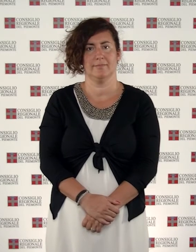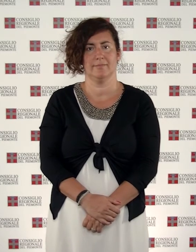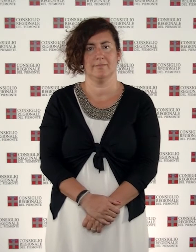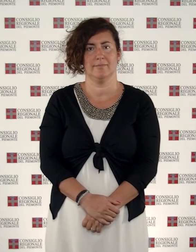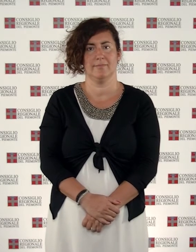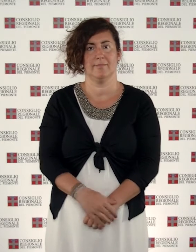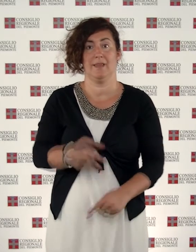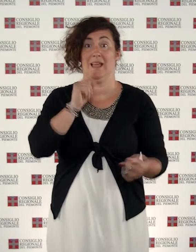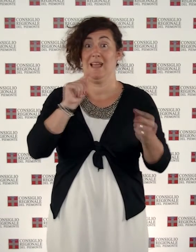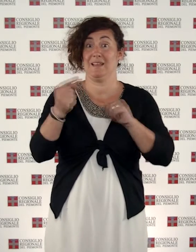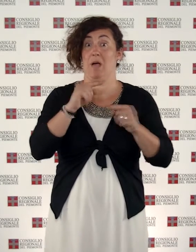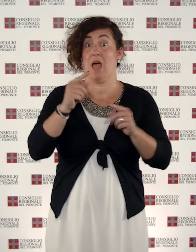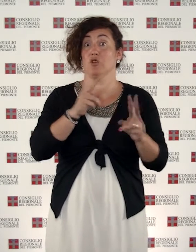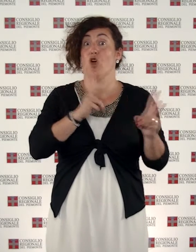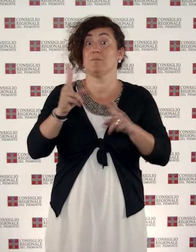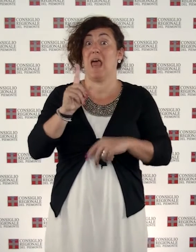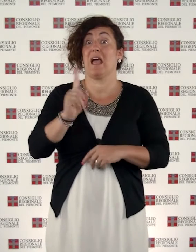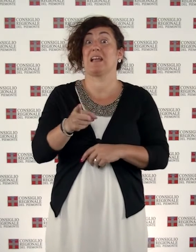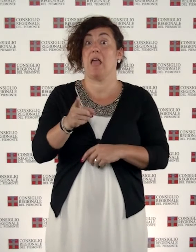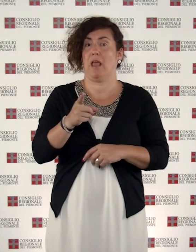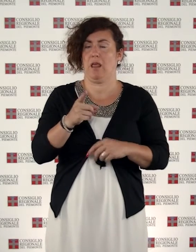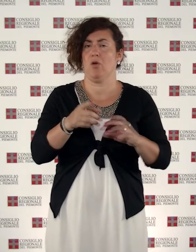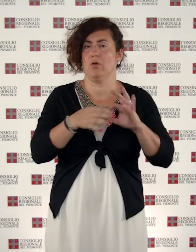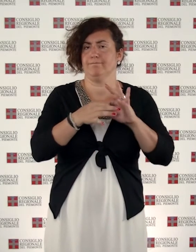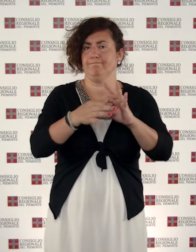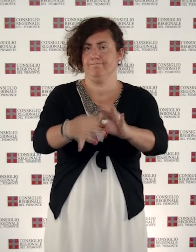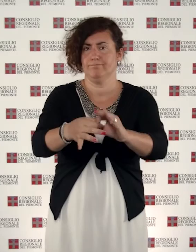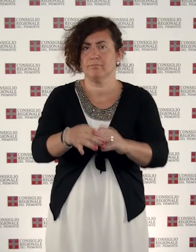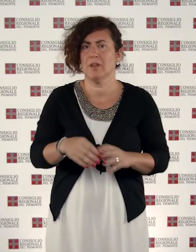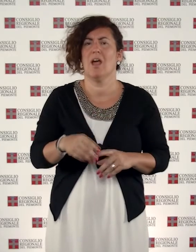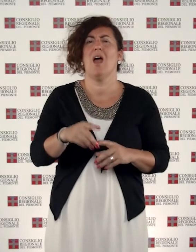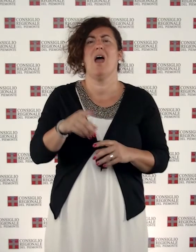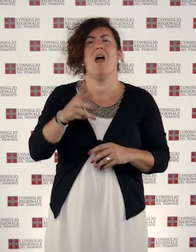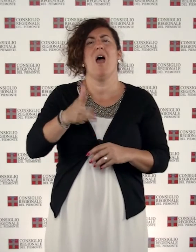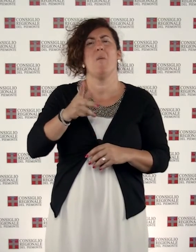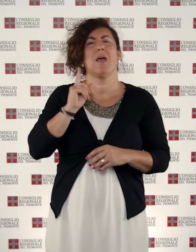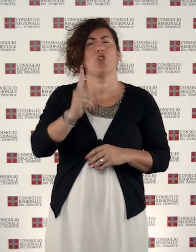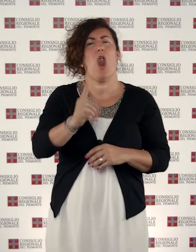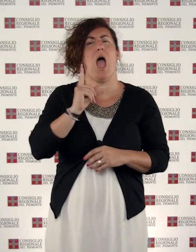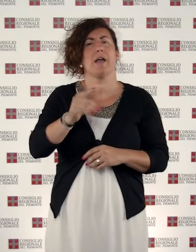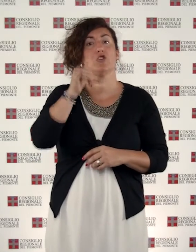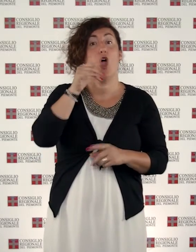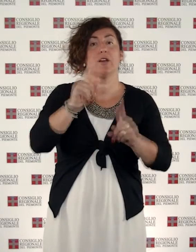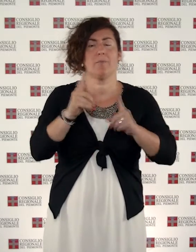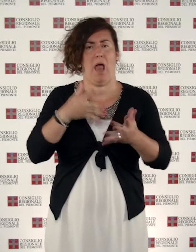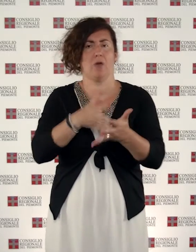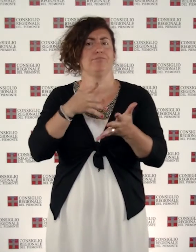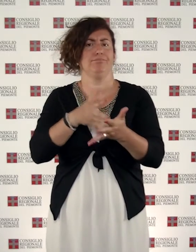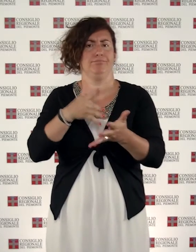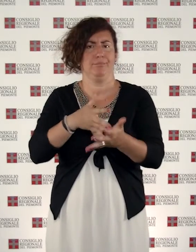Prosegue il dibattito sul Gradenigo. Disagi dei pendolari sulla Torino-Milano. I lavori nelle